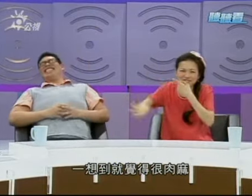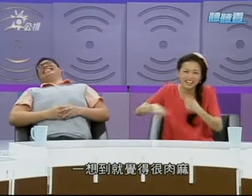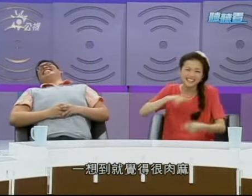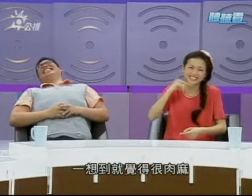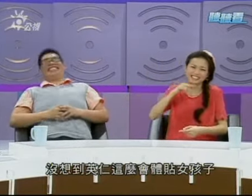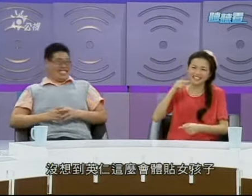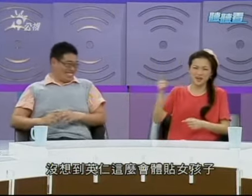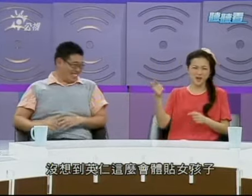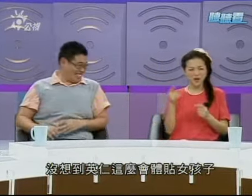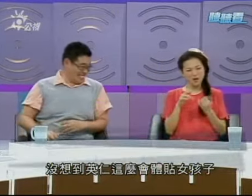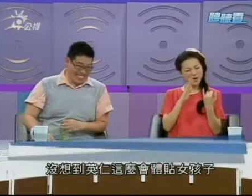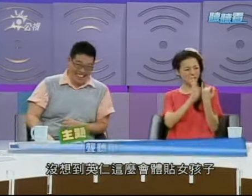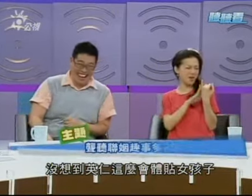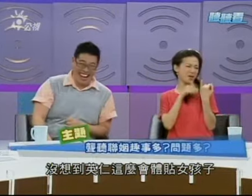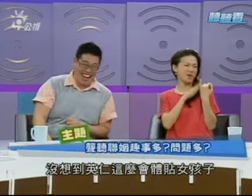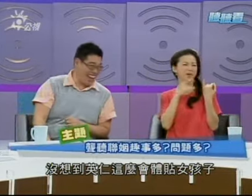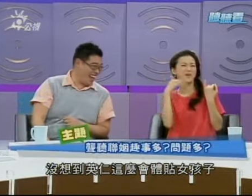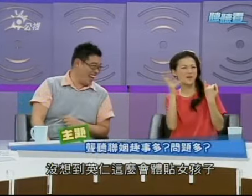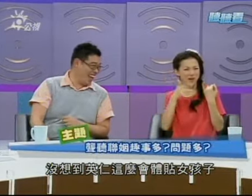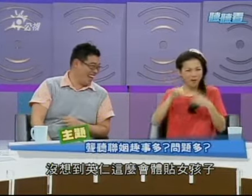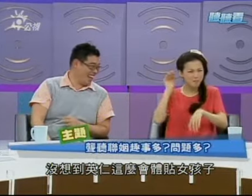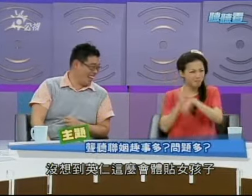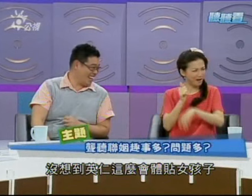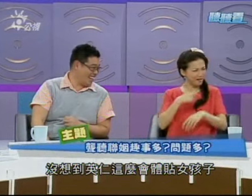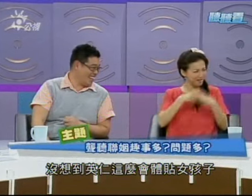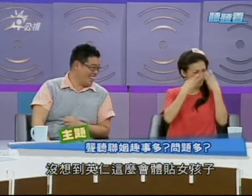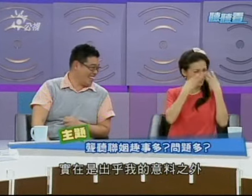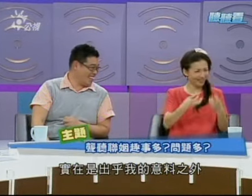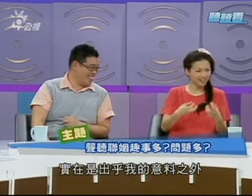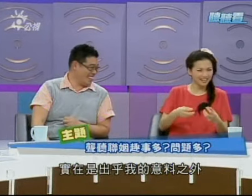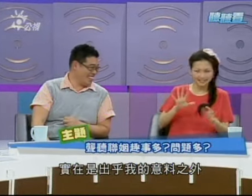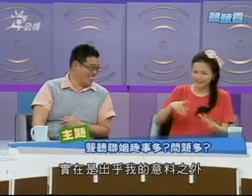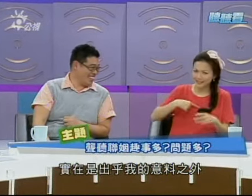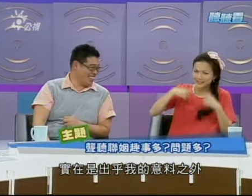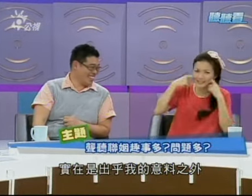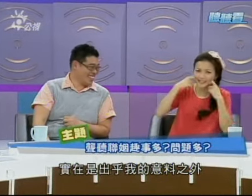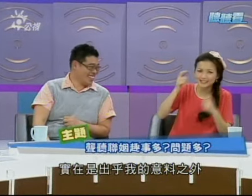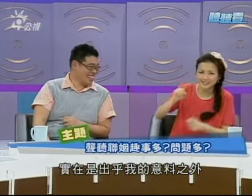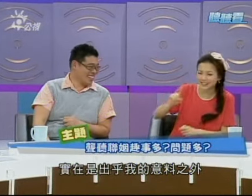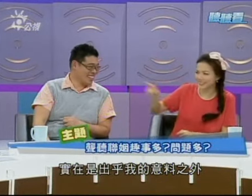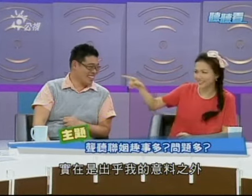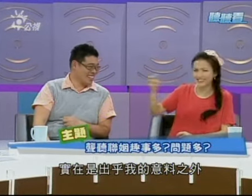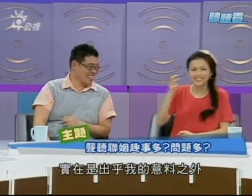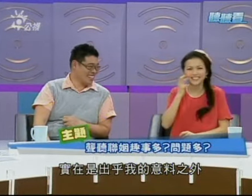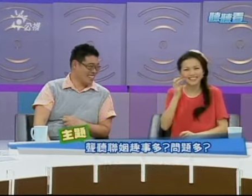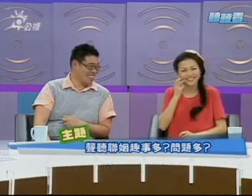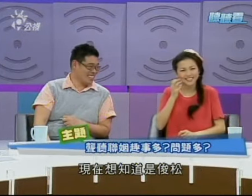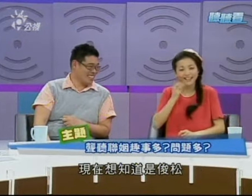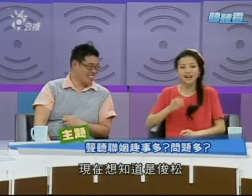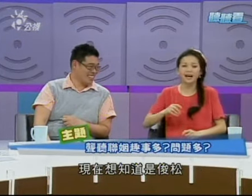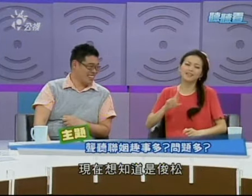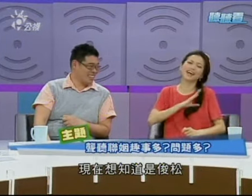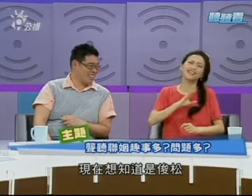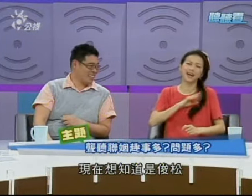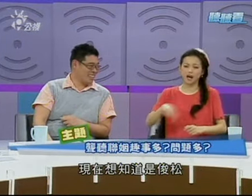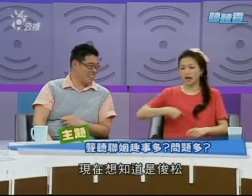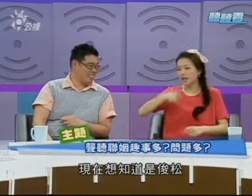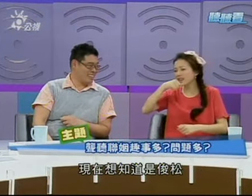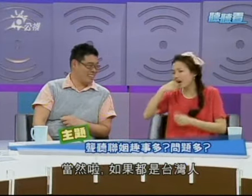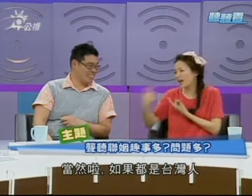比方想到英人这么会体贴女孩子实在是出乎我的意料之外现在想知道是俊松当然